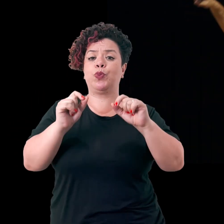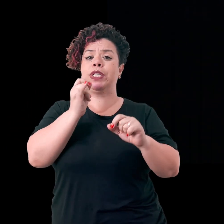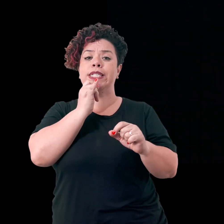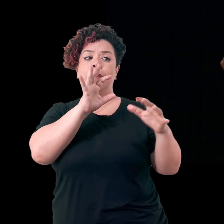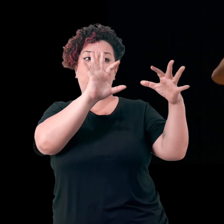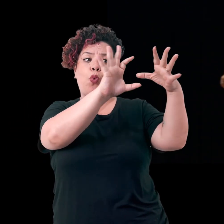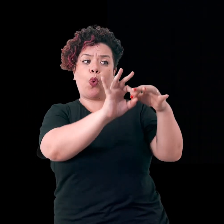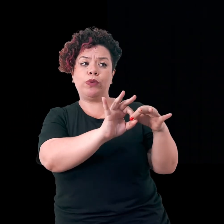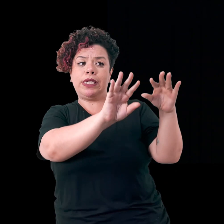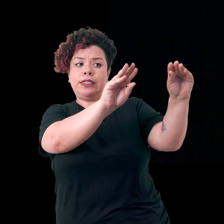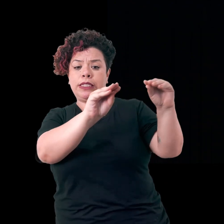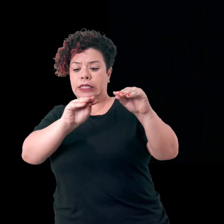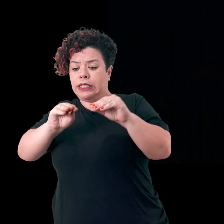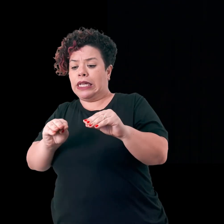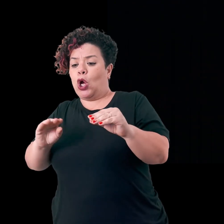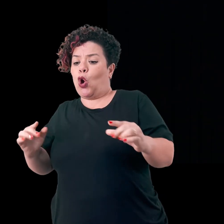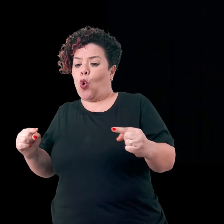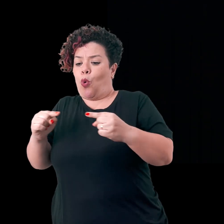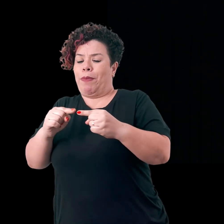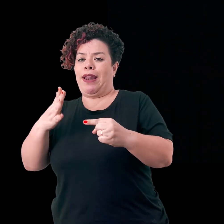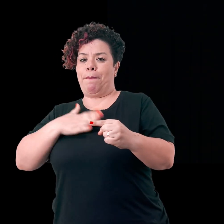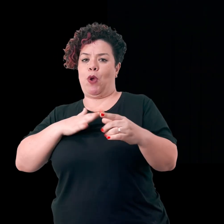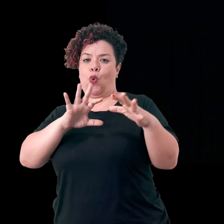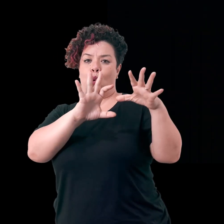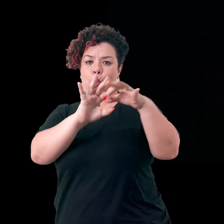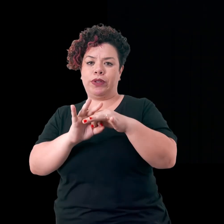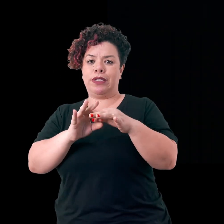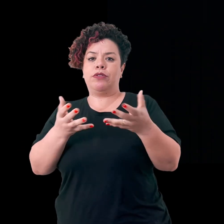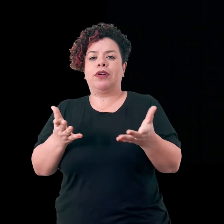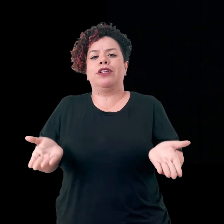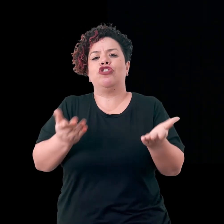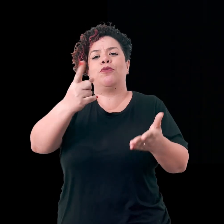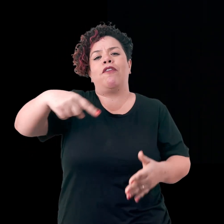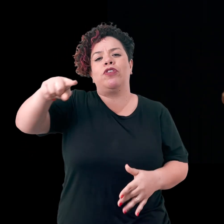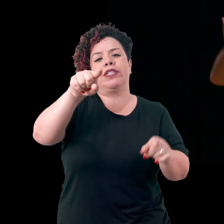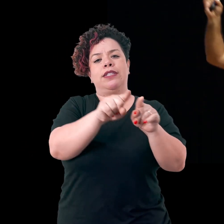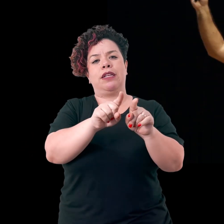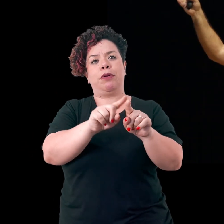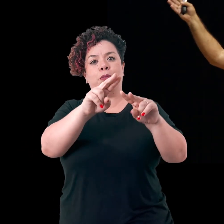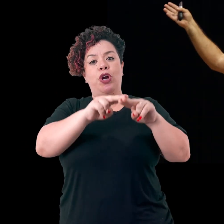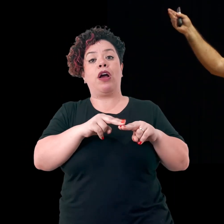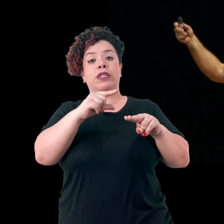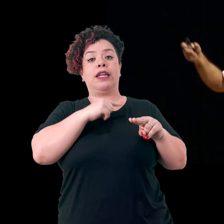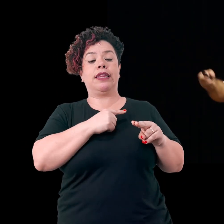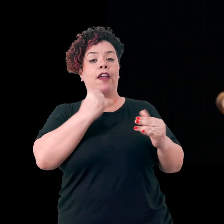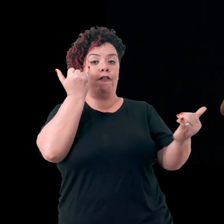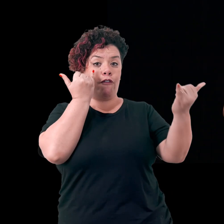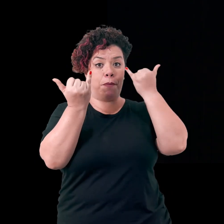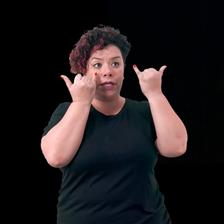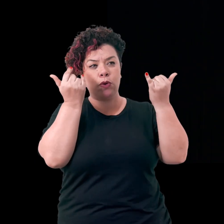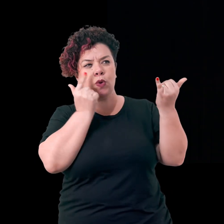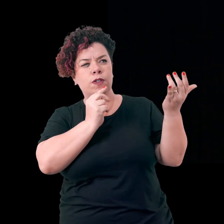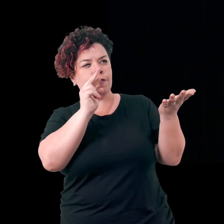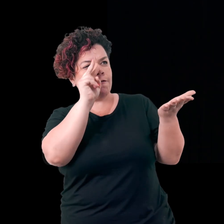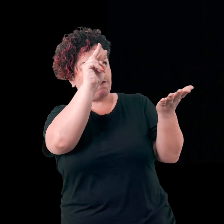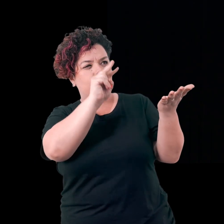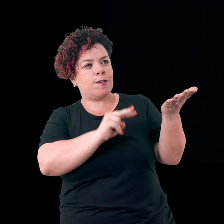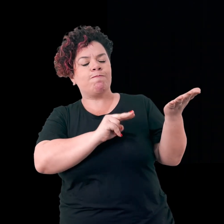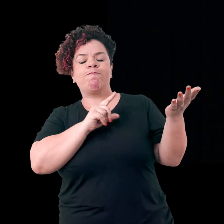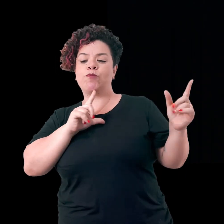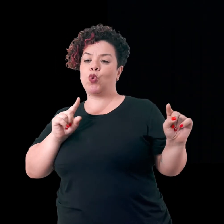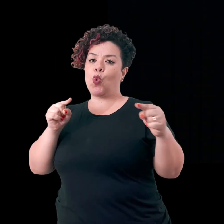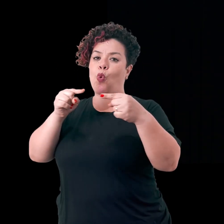desse contexto para dentro daquilo que a gente está fazendo, que é o que eu queria estimular vocês a fazer com base nessa apresentação dos desafios e dos